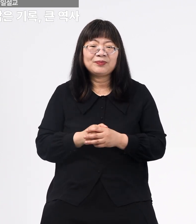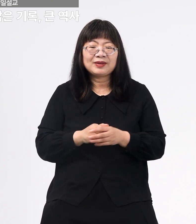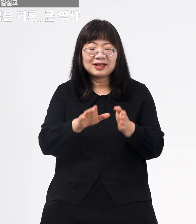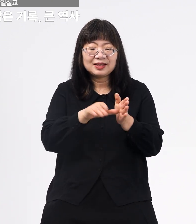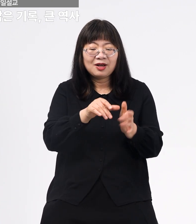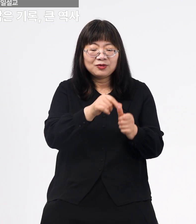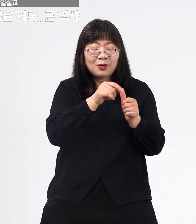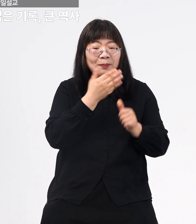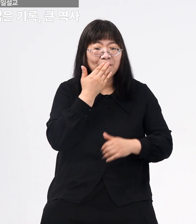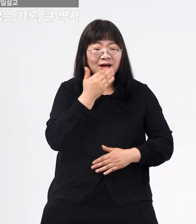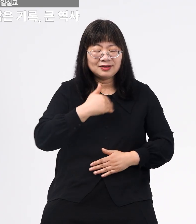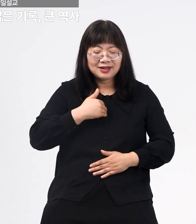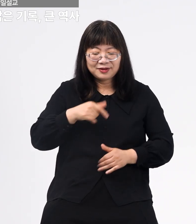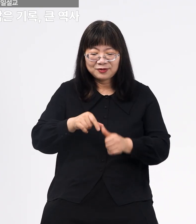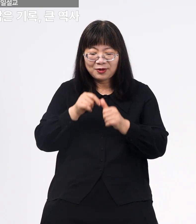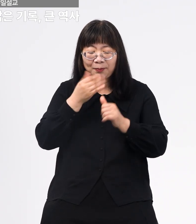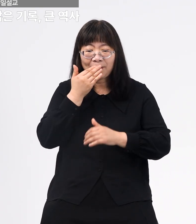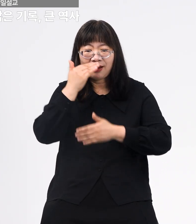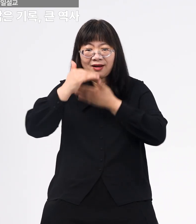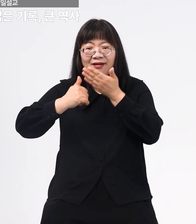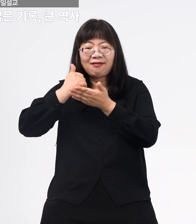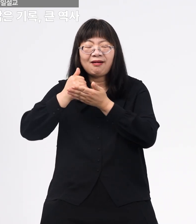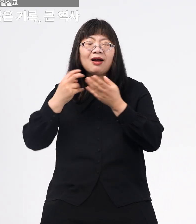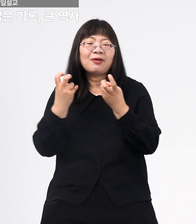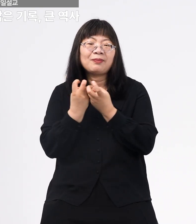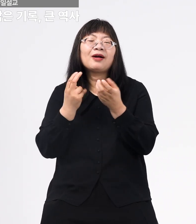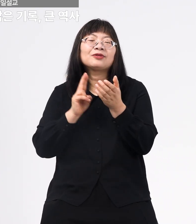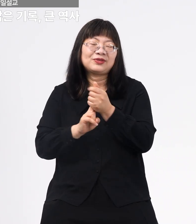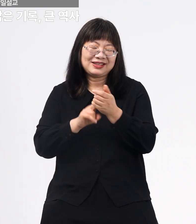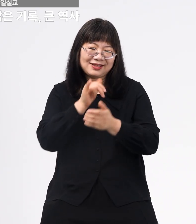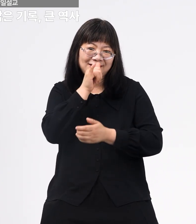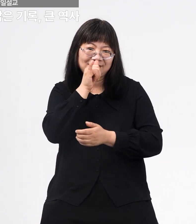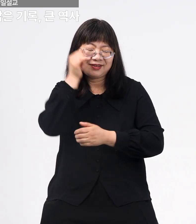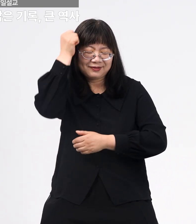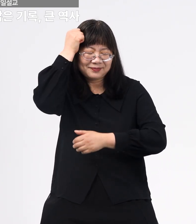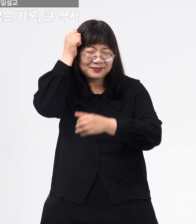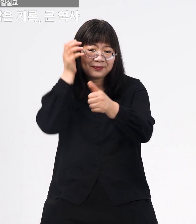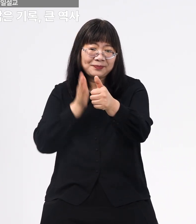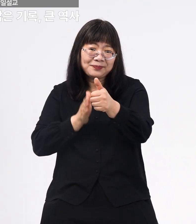시대를 구원하고 자기를 구원하는 하나님의 방법이 숨겨져 있습니다.